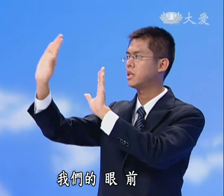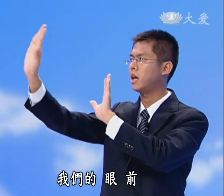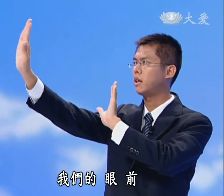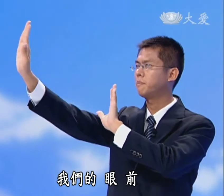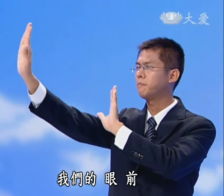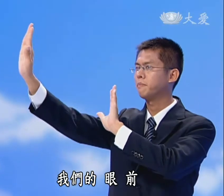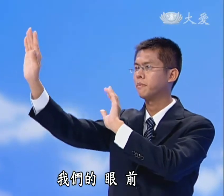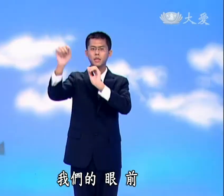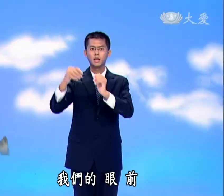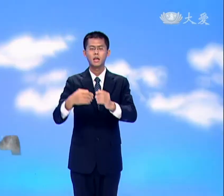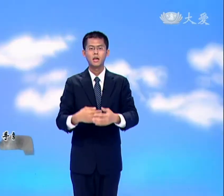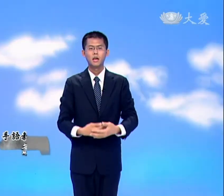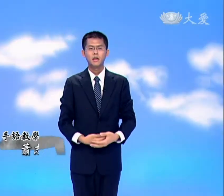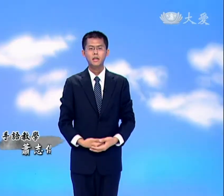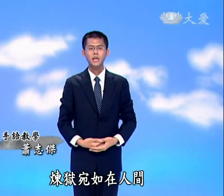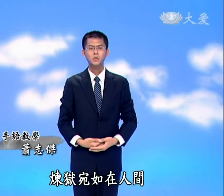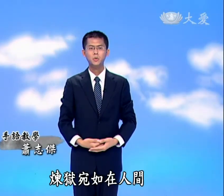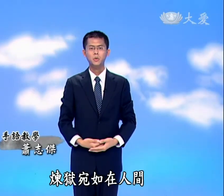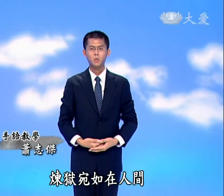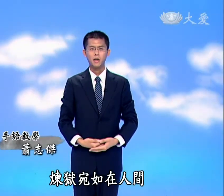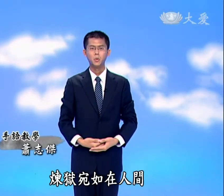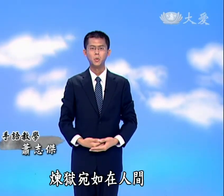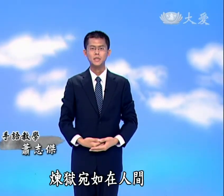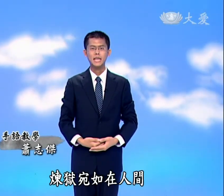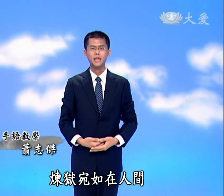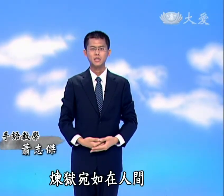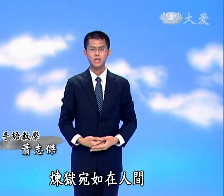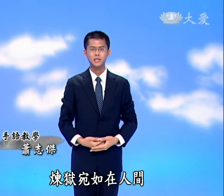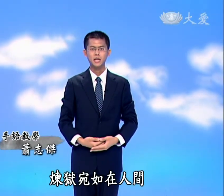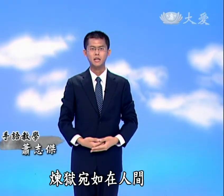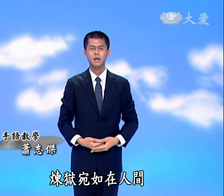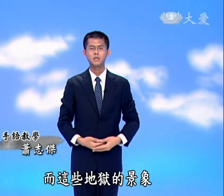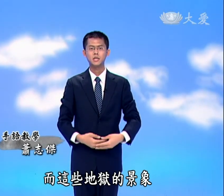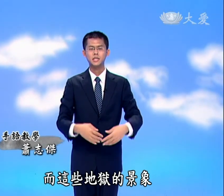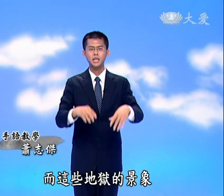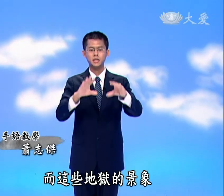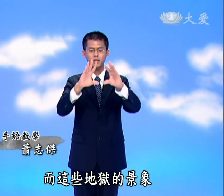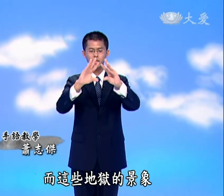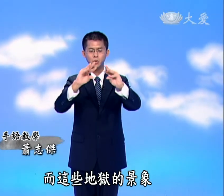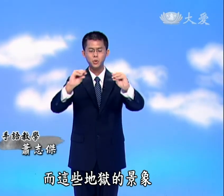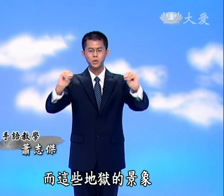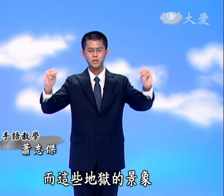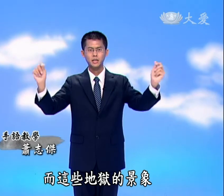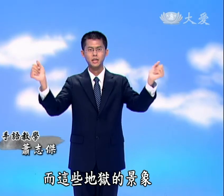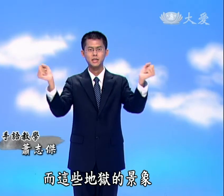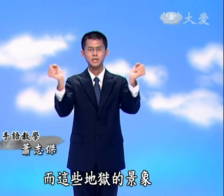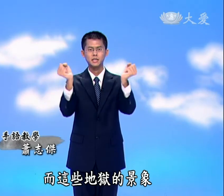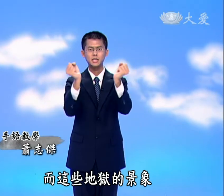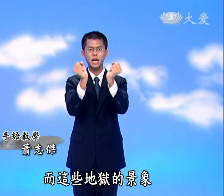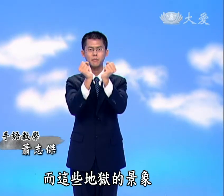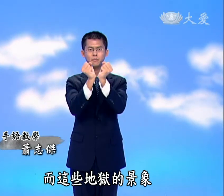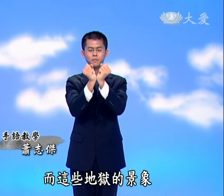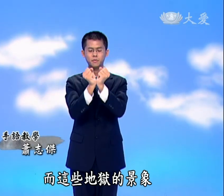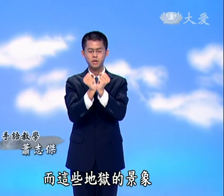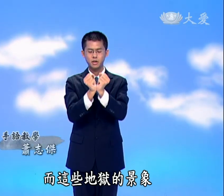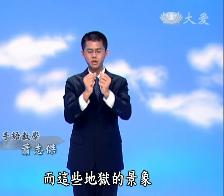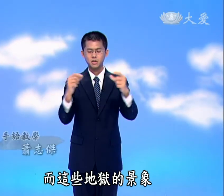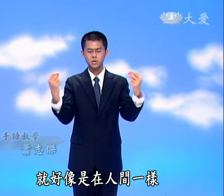前，炼狱宛如在人间，而这些地狱的景象就